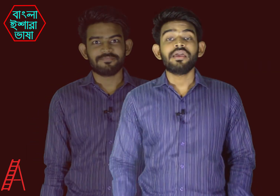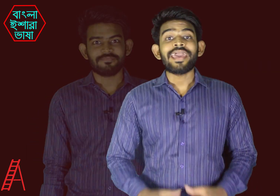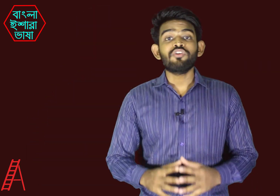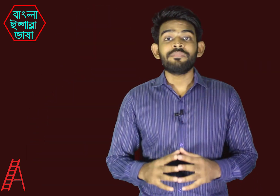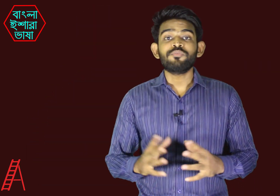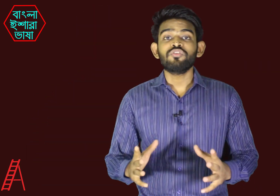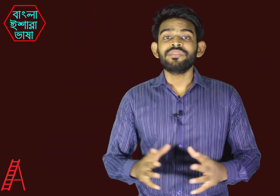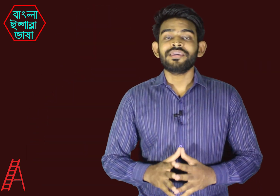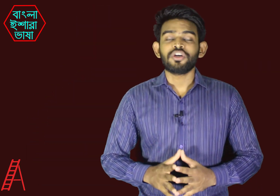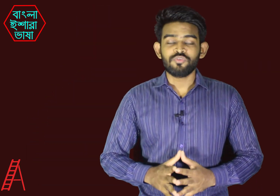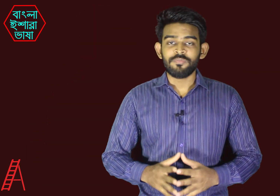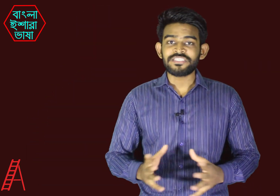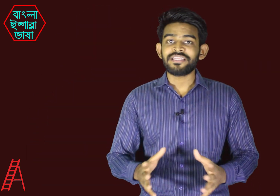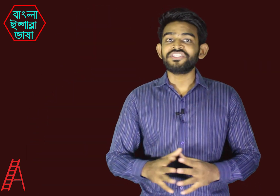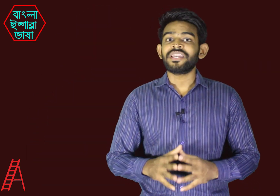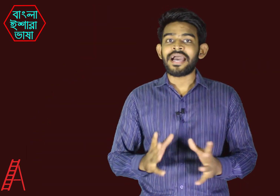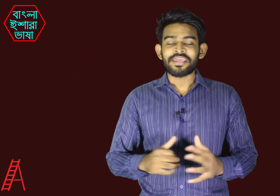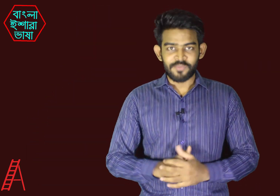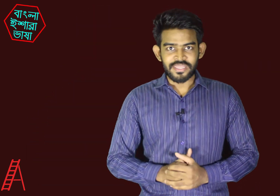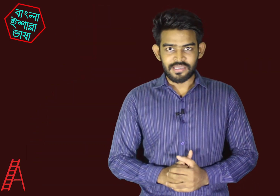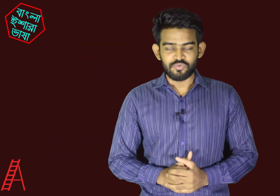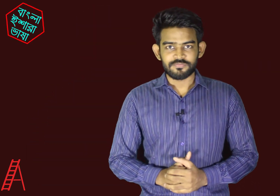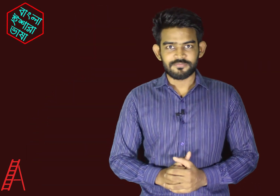এখন আমি প্রথম থেকে সবগুলো পেশার ইশারা আরেকবার দেখাবো।